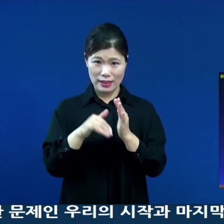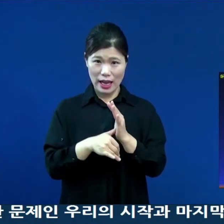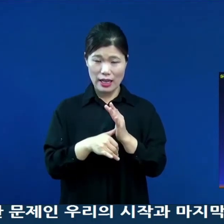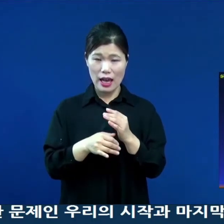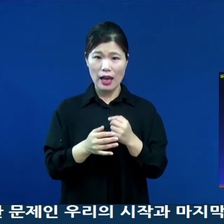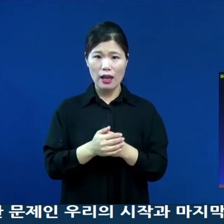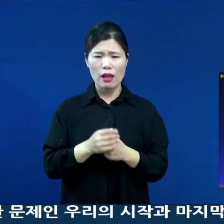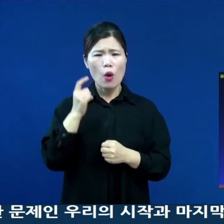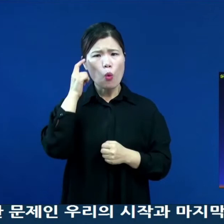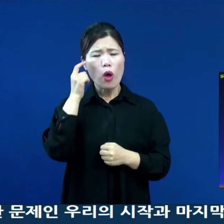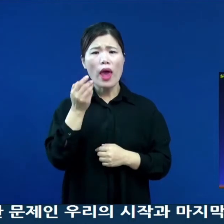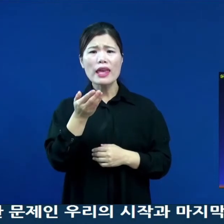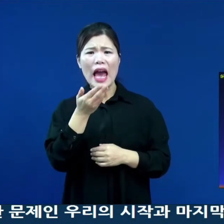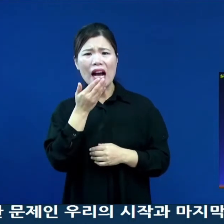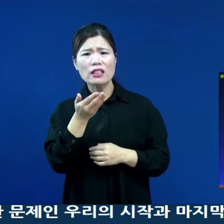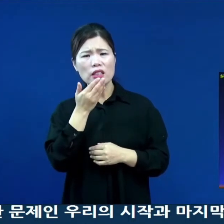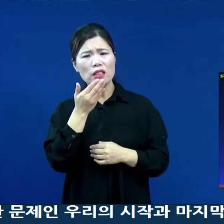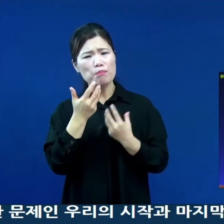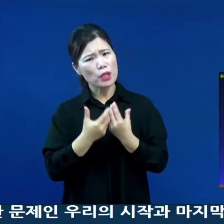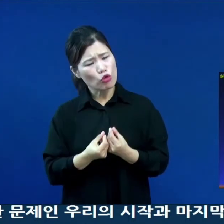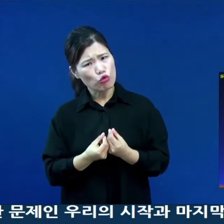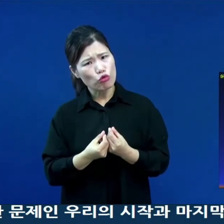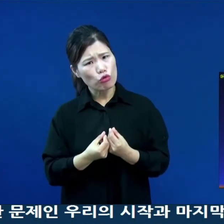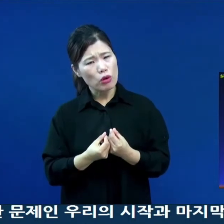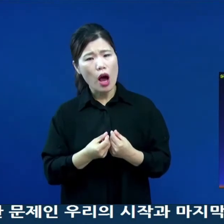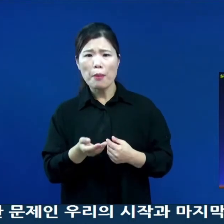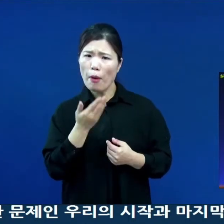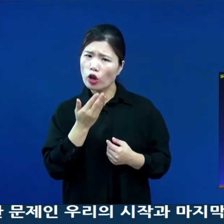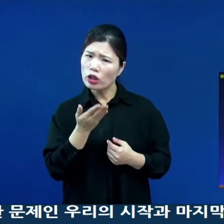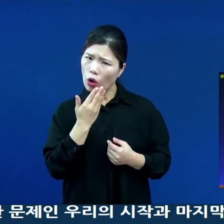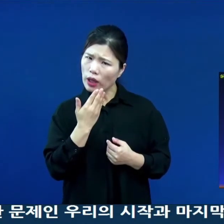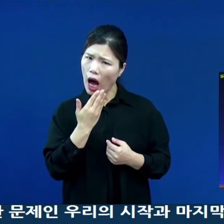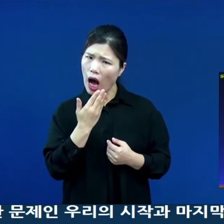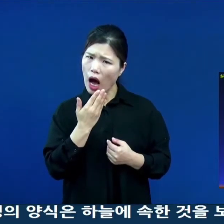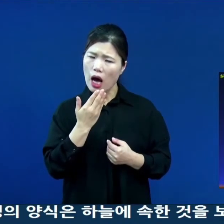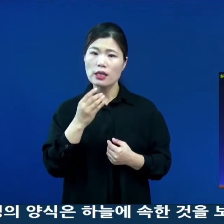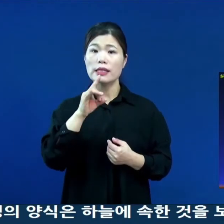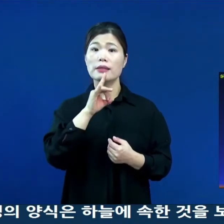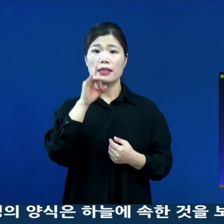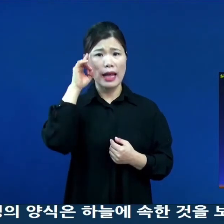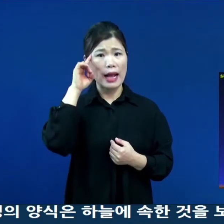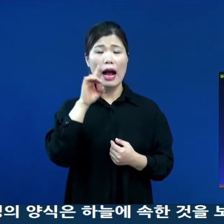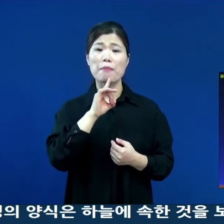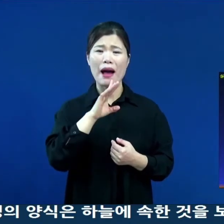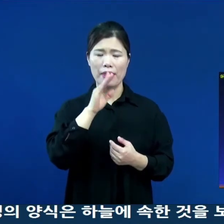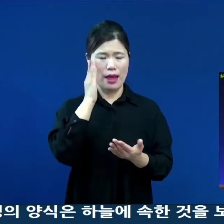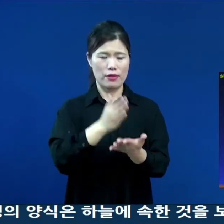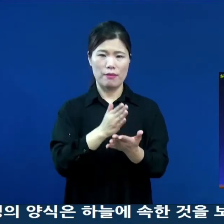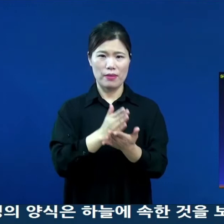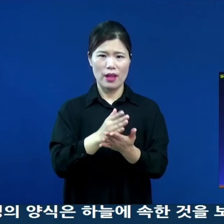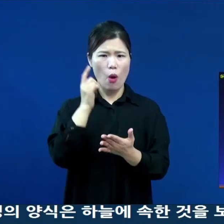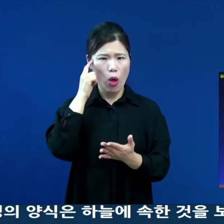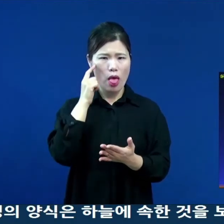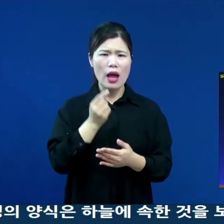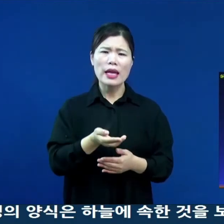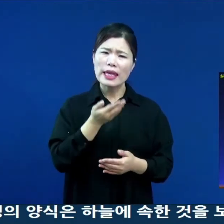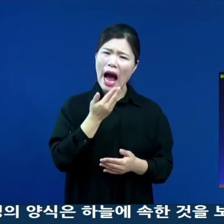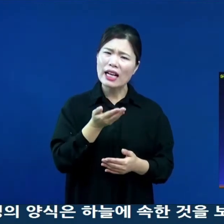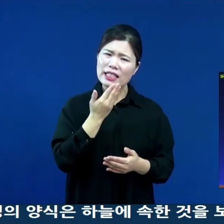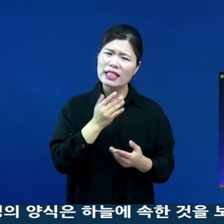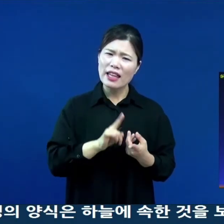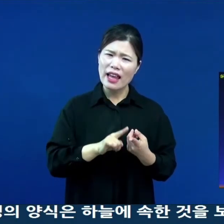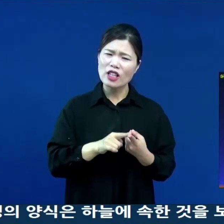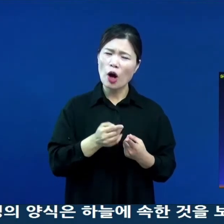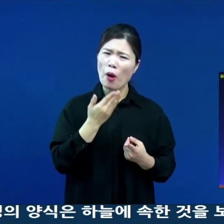왜 양식에다 비유하냐면, 양식은 먹는 거다 이렇게만 생각하시면 안 됩니다. 양식은 먹는 것만 생각하는 게 이 세상적